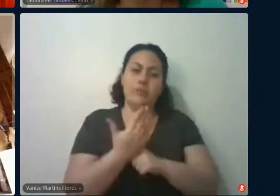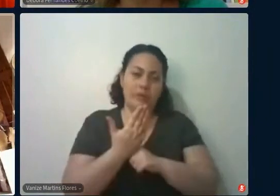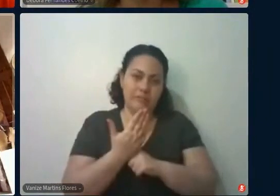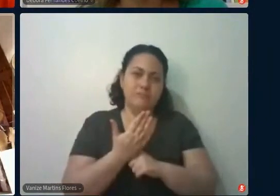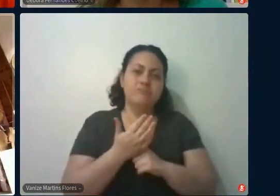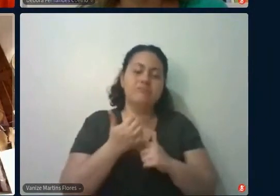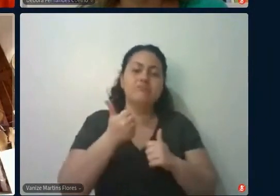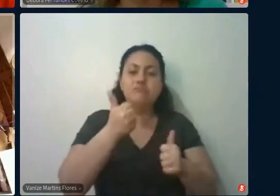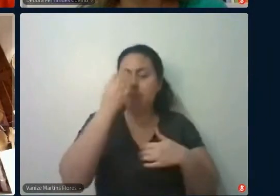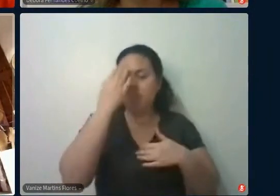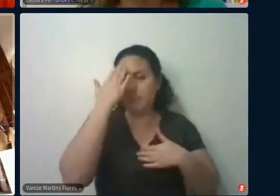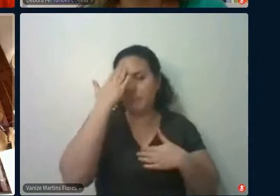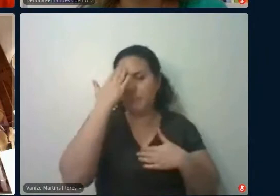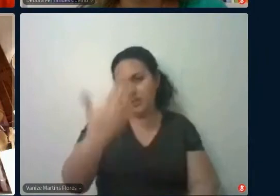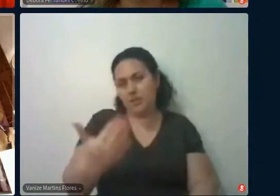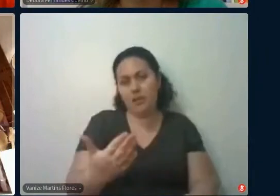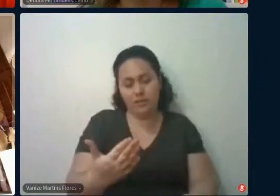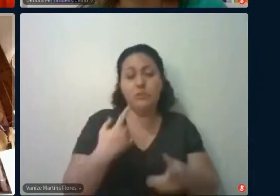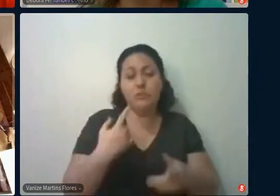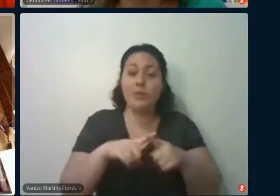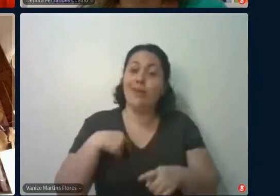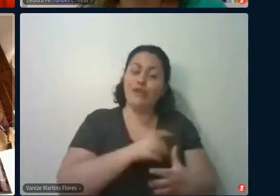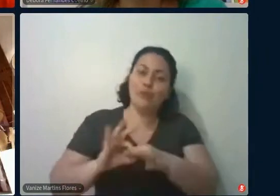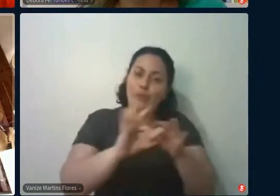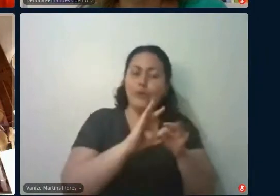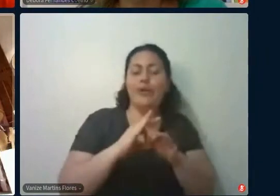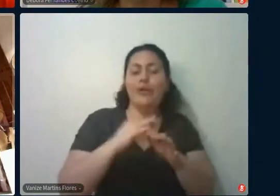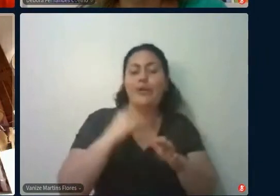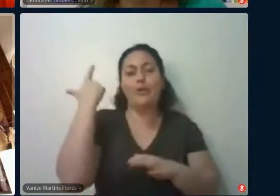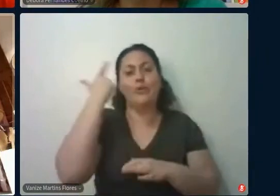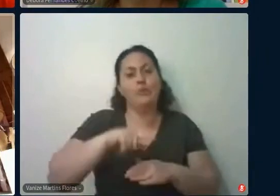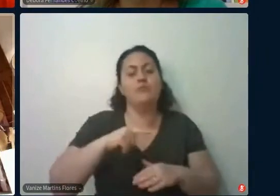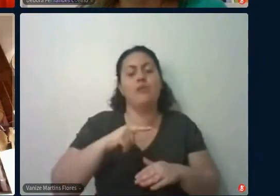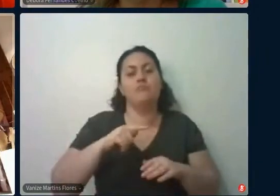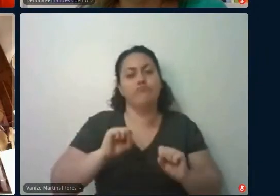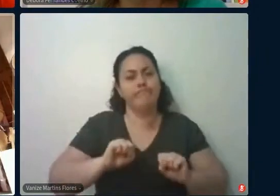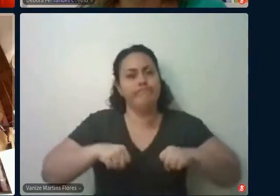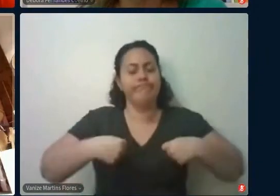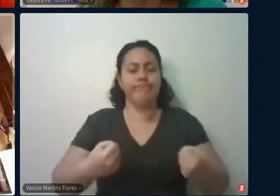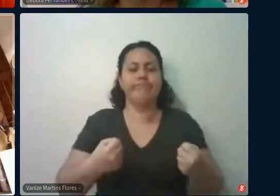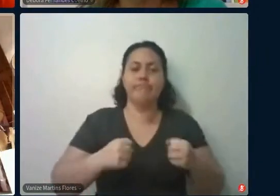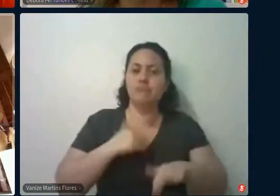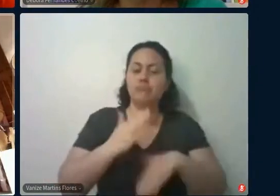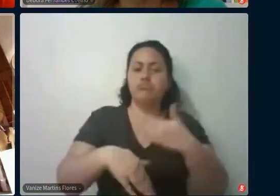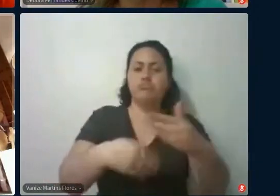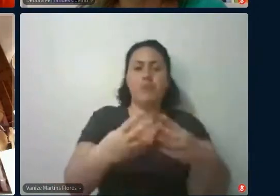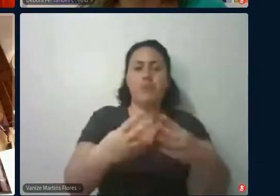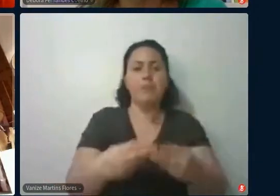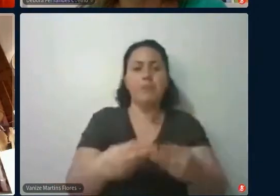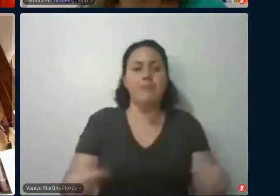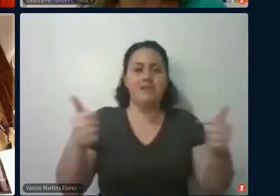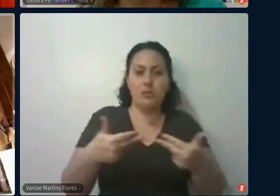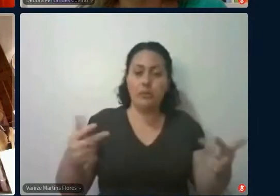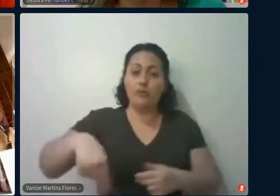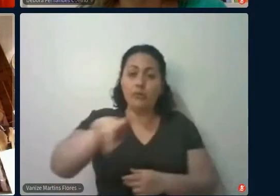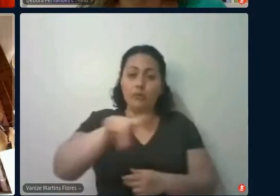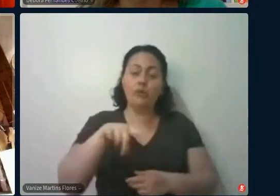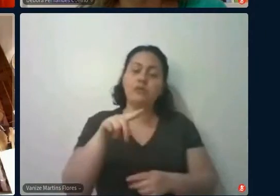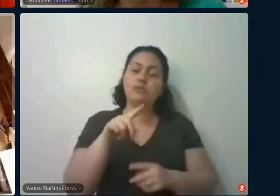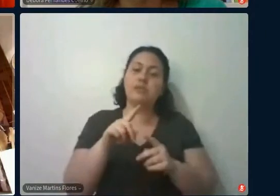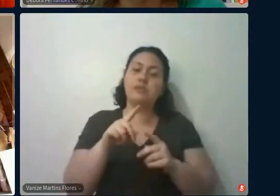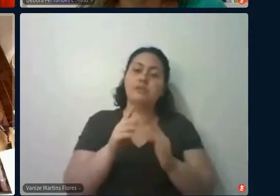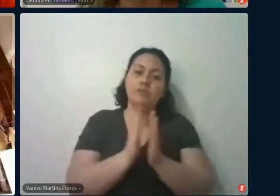agradeço muito, porque é dessa união que a gente vai conseguir suplantar todas essas dificuldades. E vocês